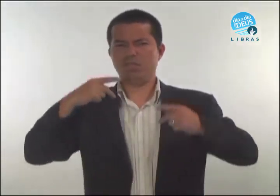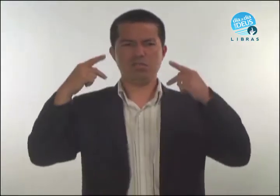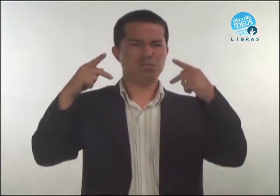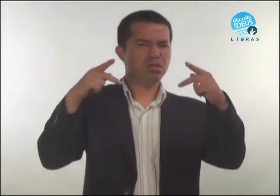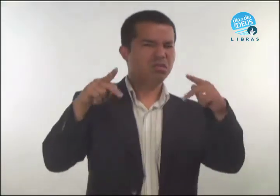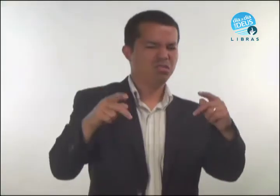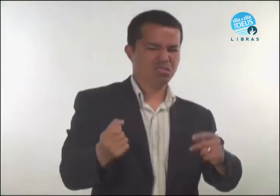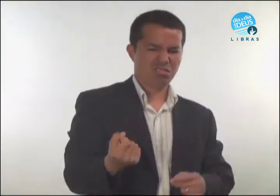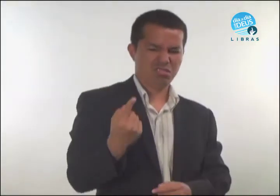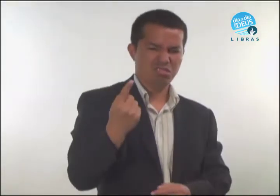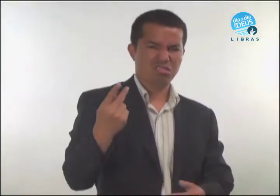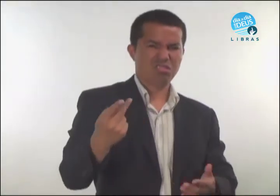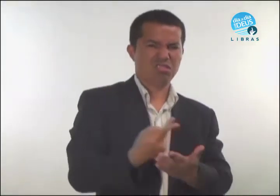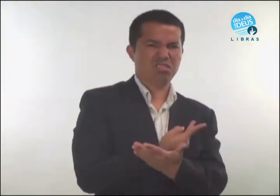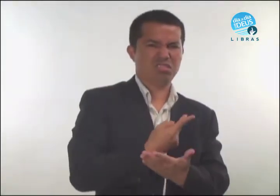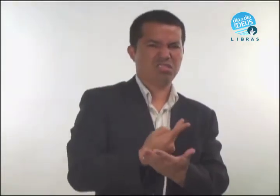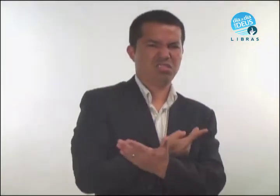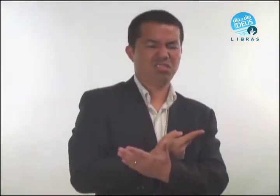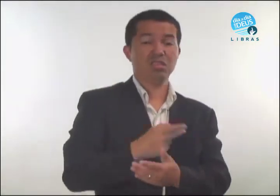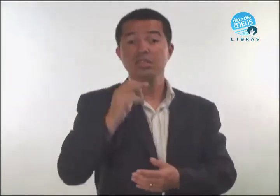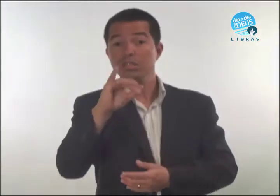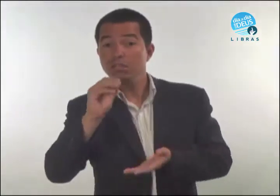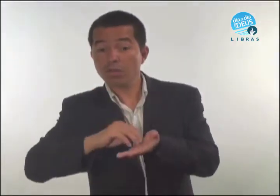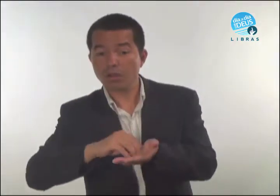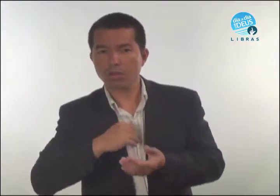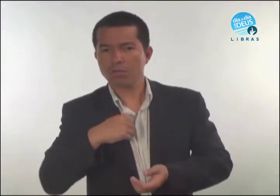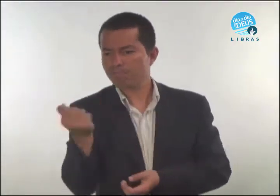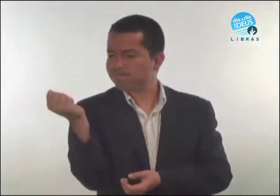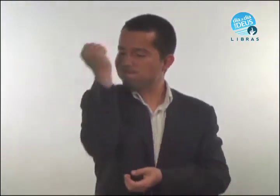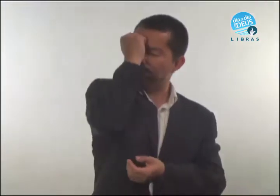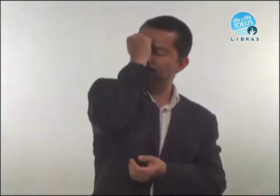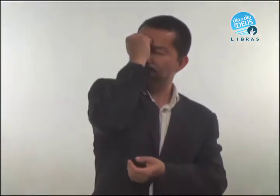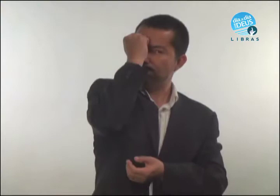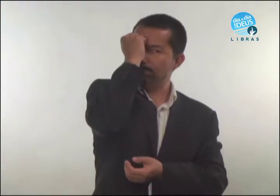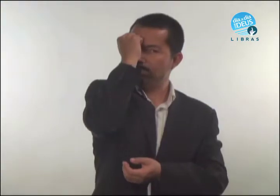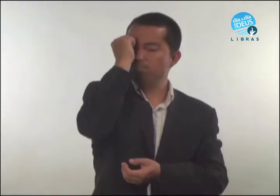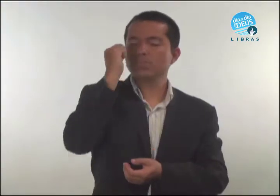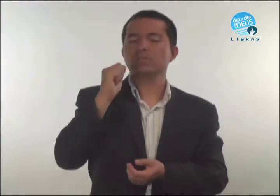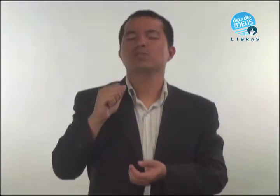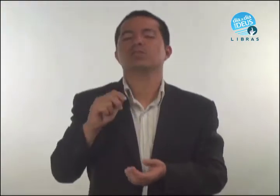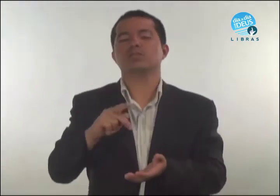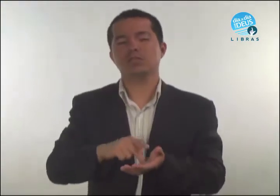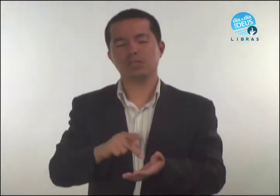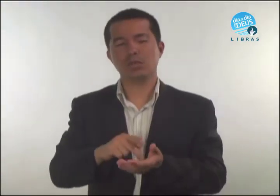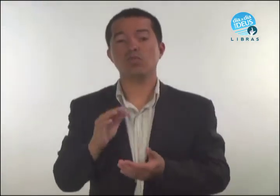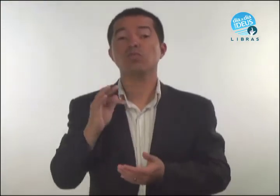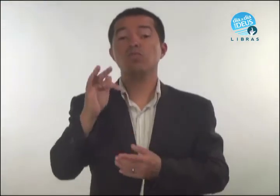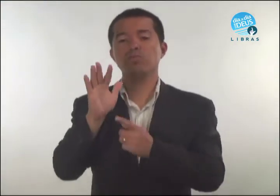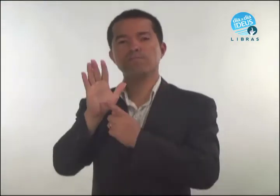E se eu não me arrepender dos meus pecados, Deus vai publicar no jornal os meus pecados, porque Deus é